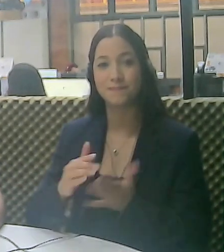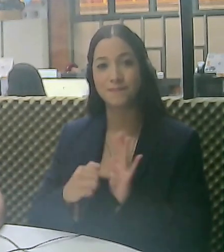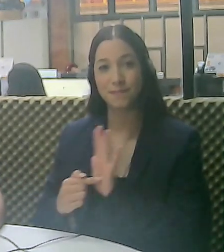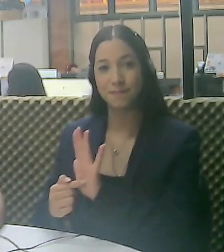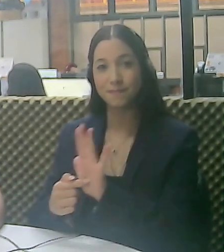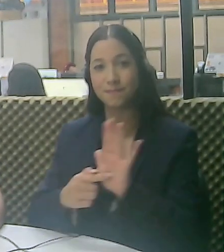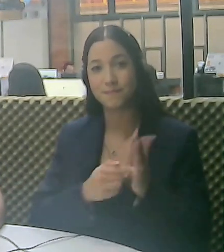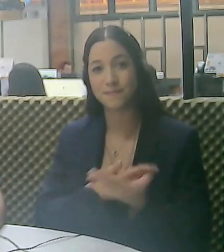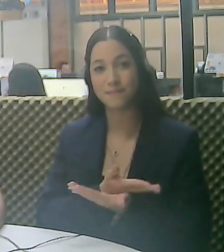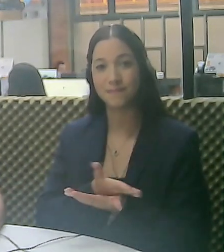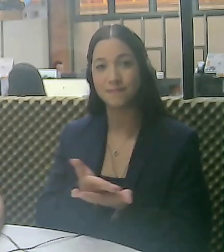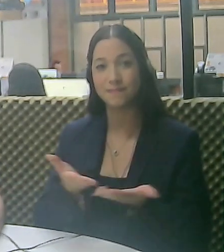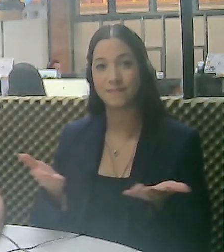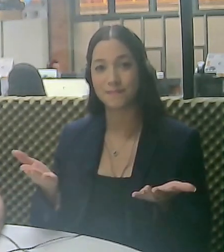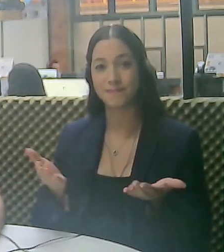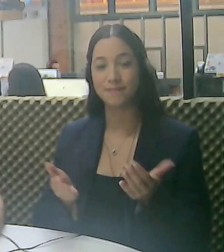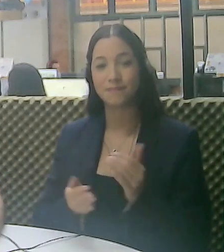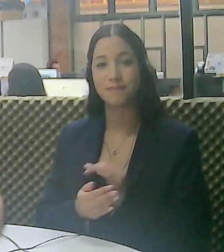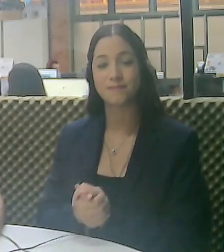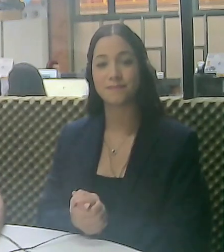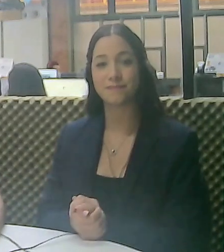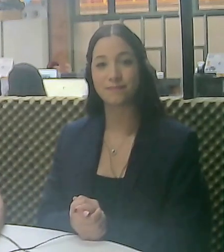Uberlândia no ar pra você.